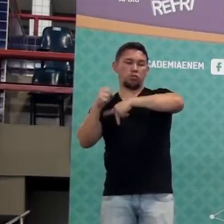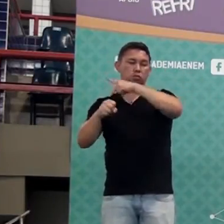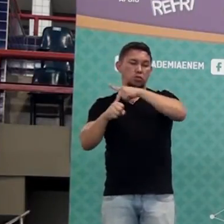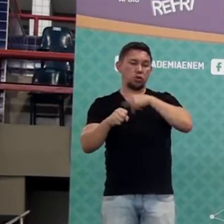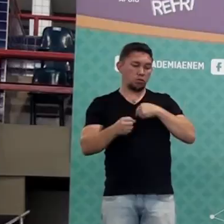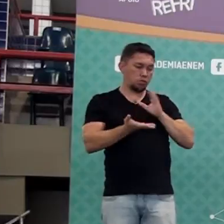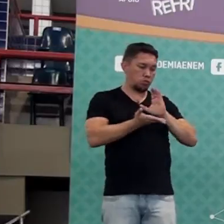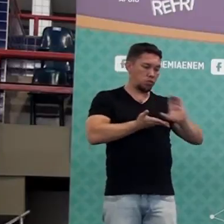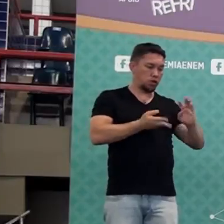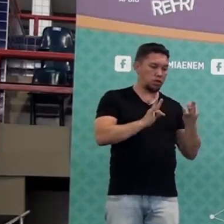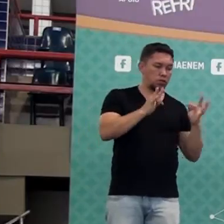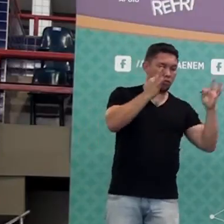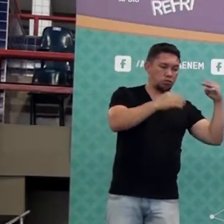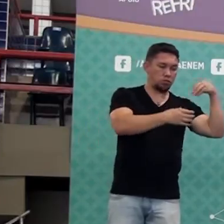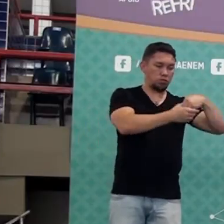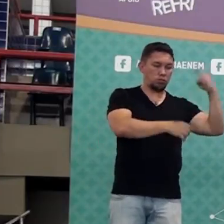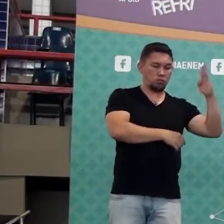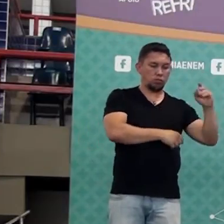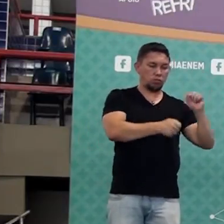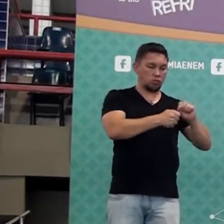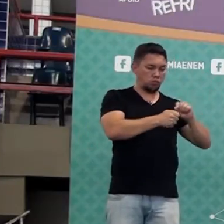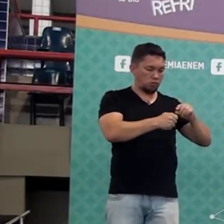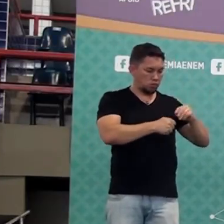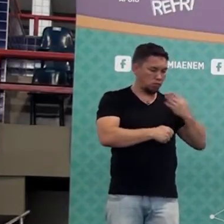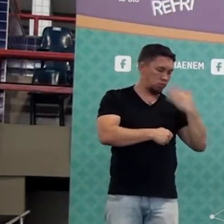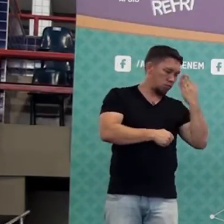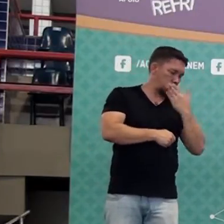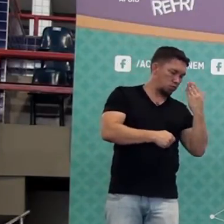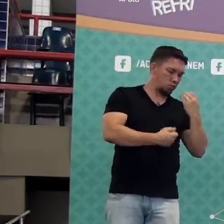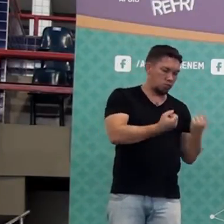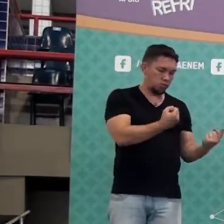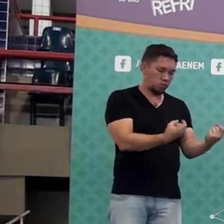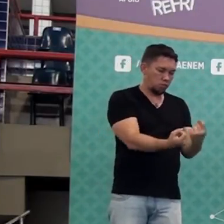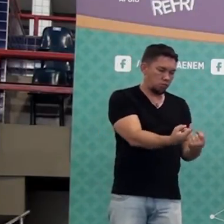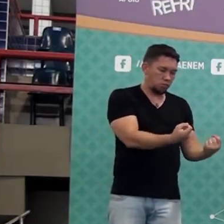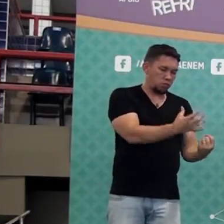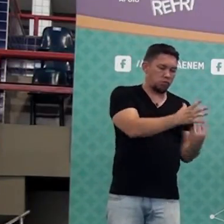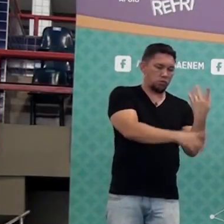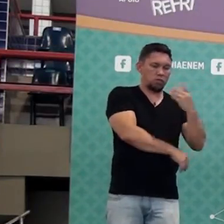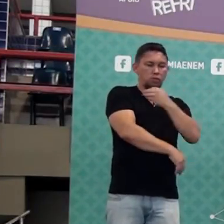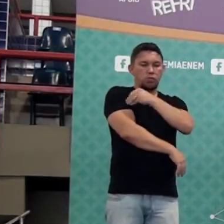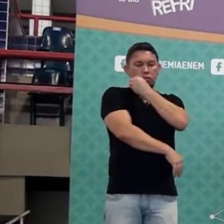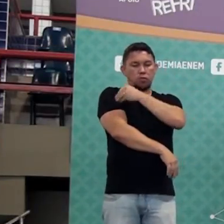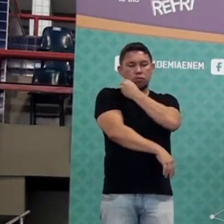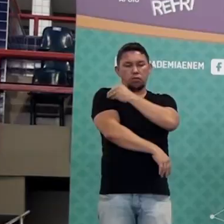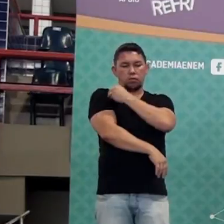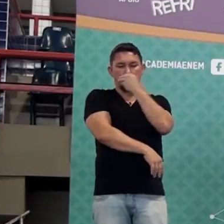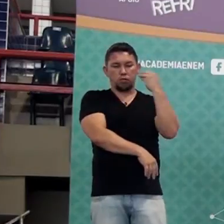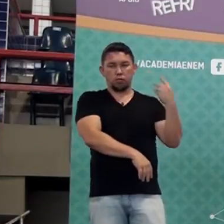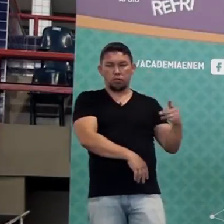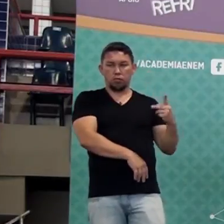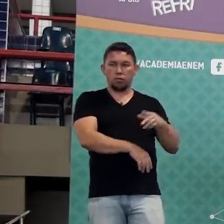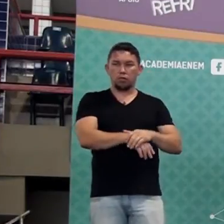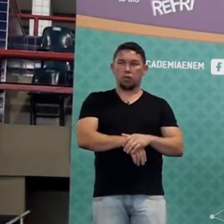investimos muita tecnologia para poder melhorar a produção de etanol.